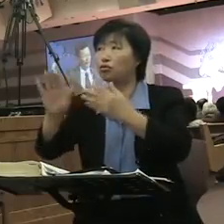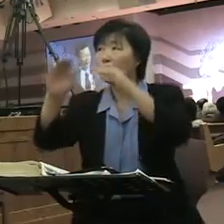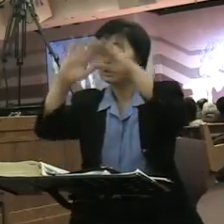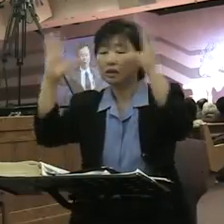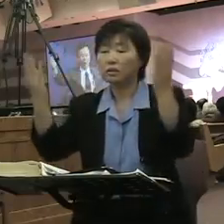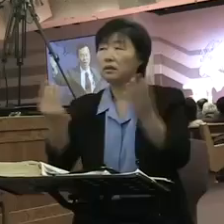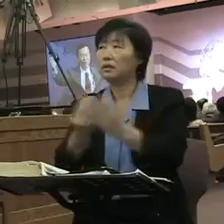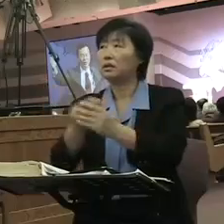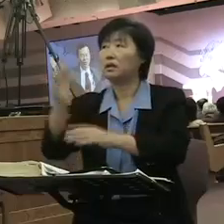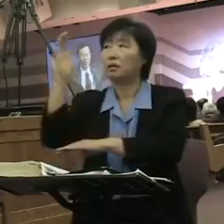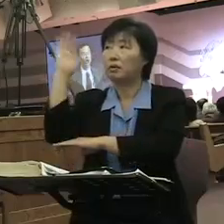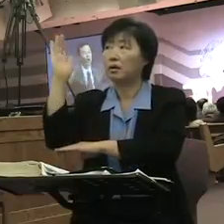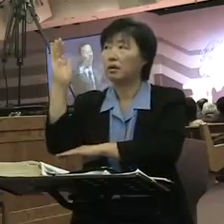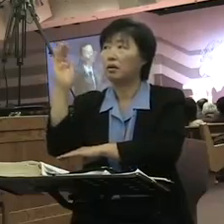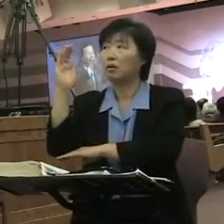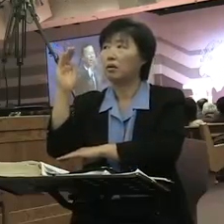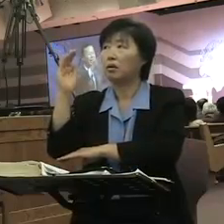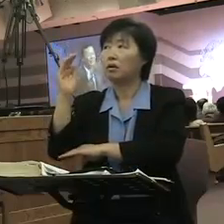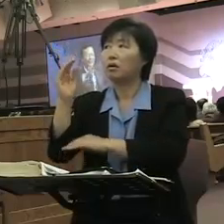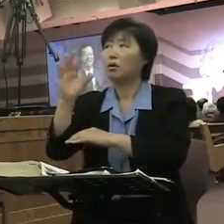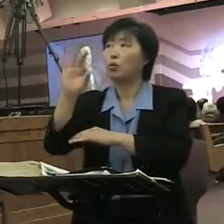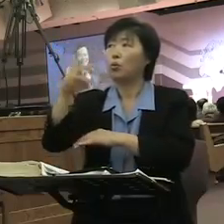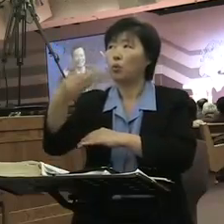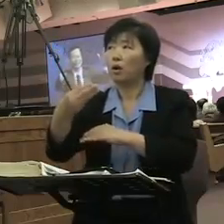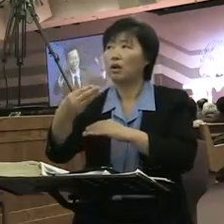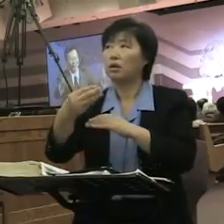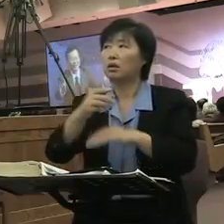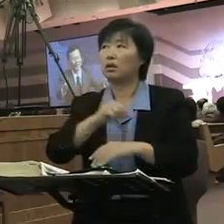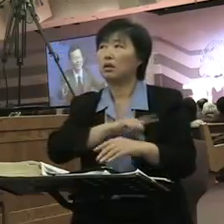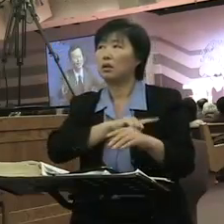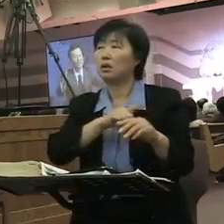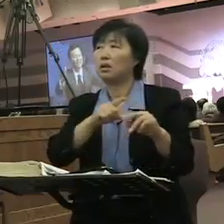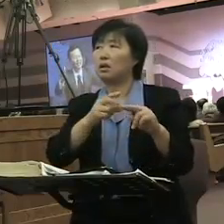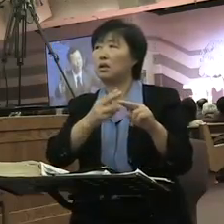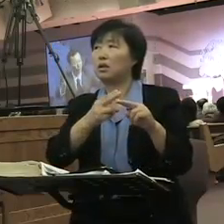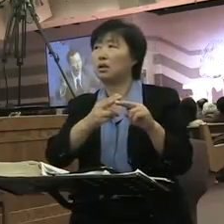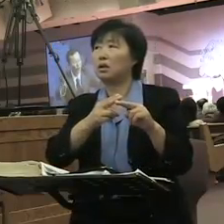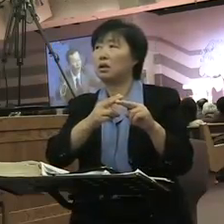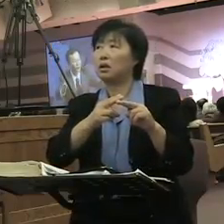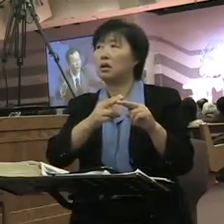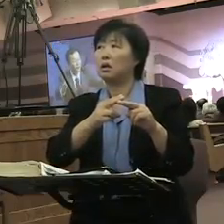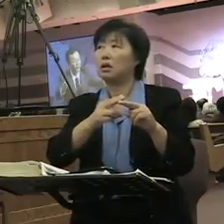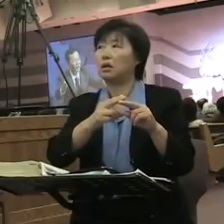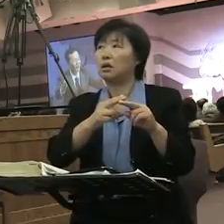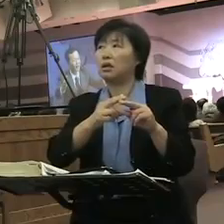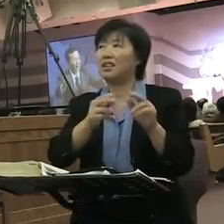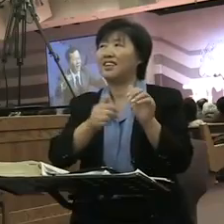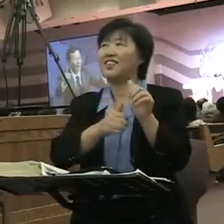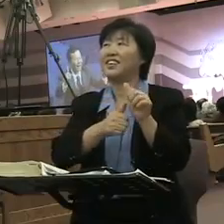보게 되는데 전체 메시지는 웰링턴 defeated 나폴레옹.